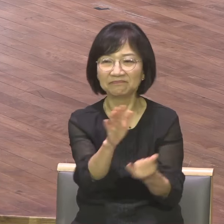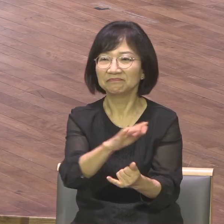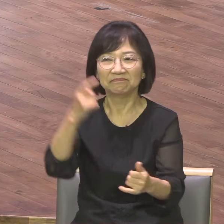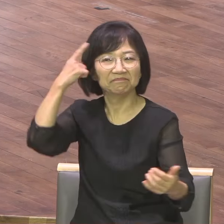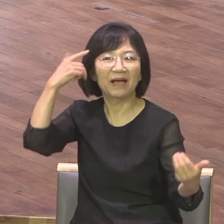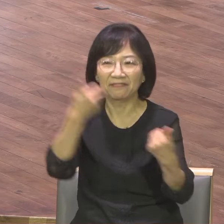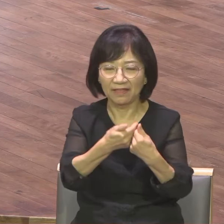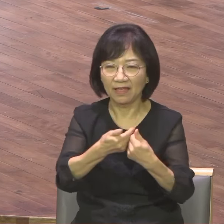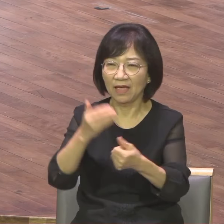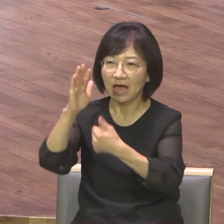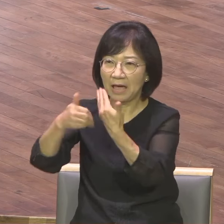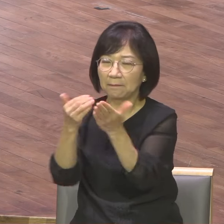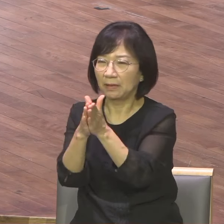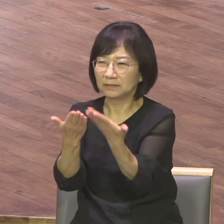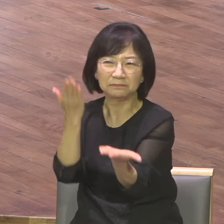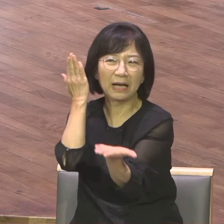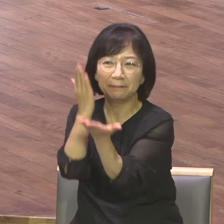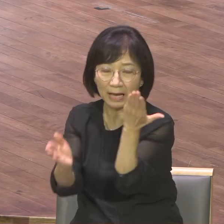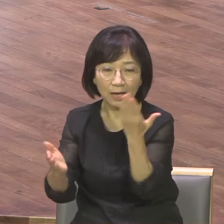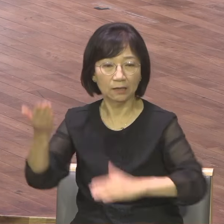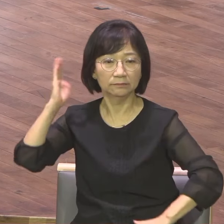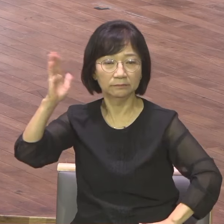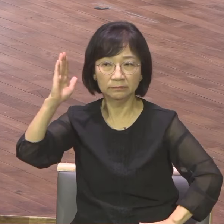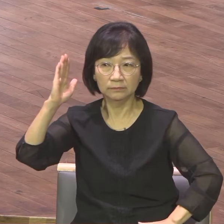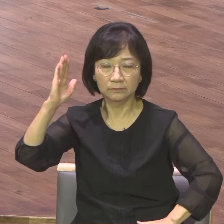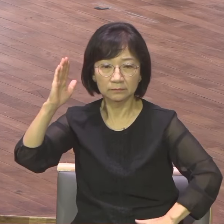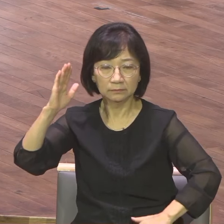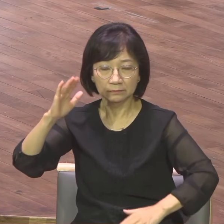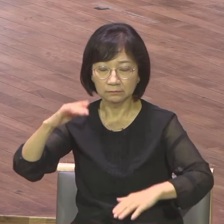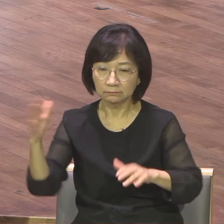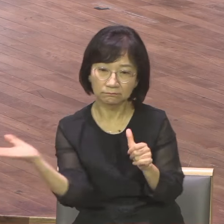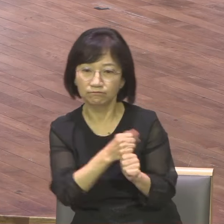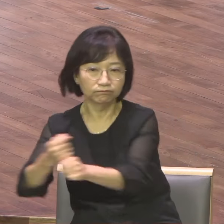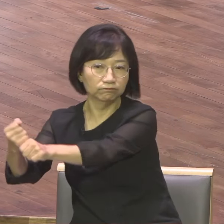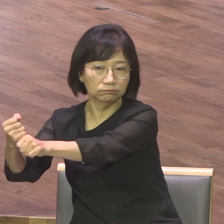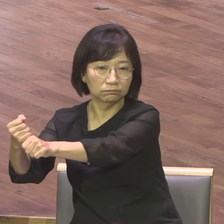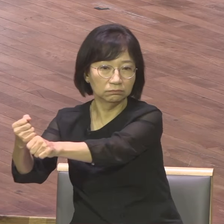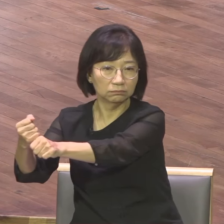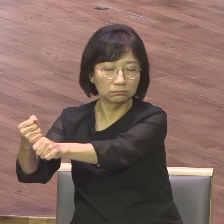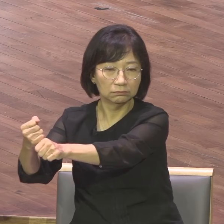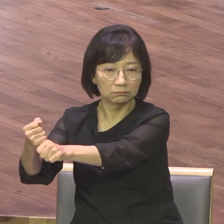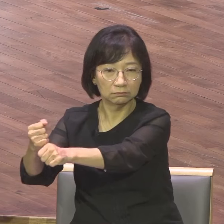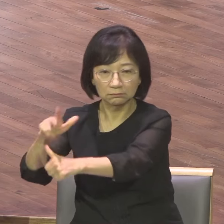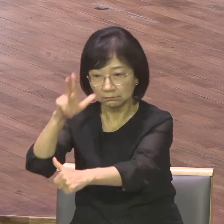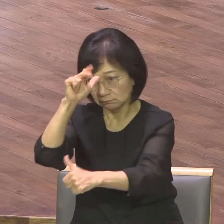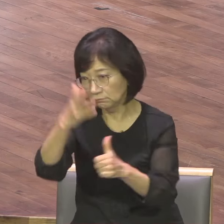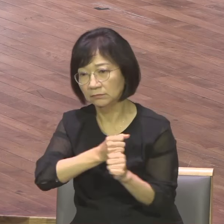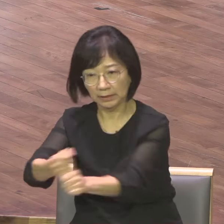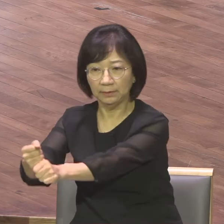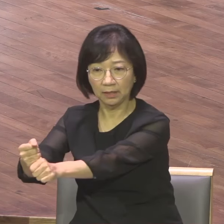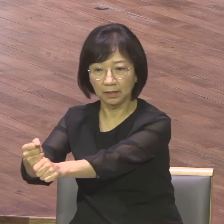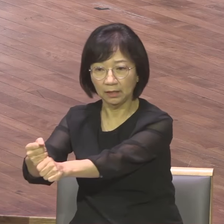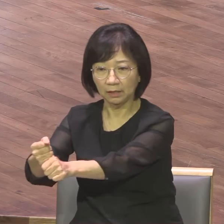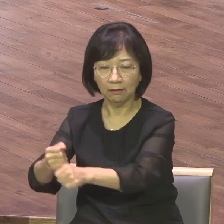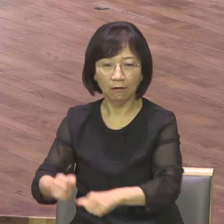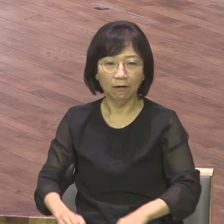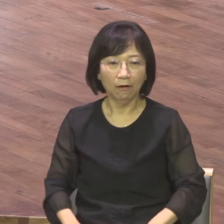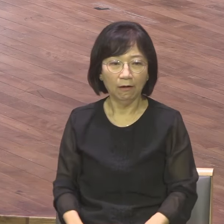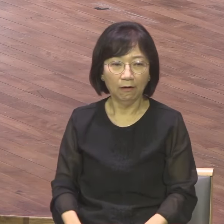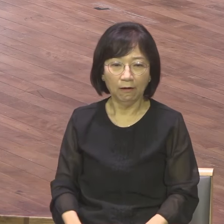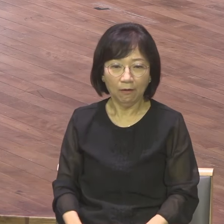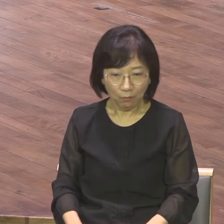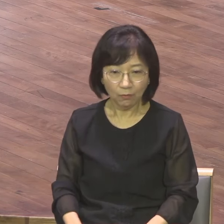비성경적이다. 성경에 분명히 남녀를 하나님 만드셨고 그렇게 설교했는데 이거 다 똑같다, 성이